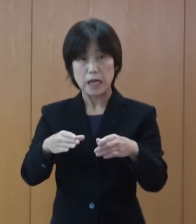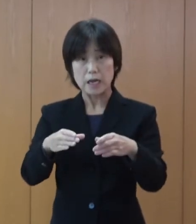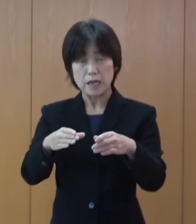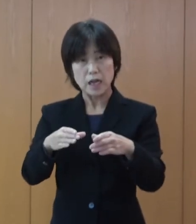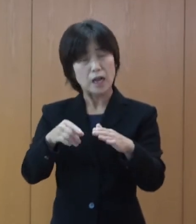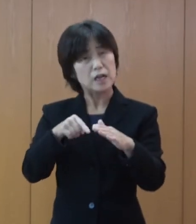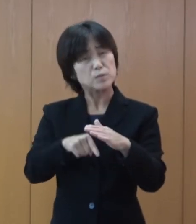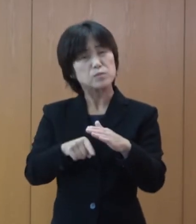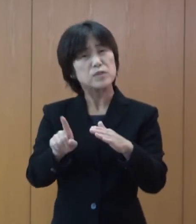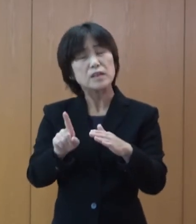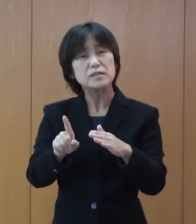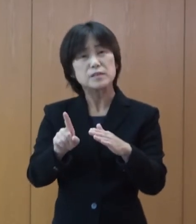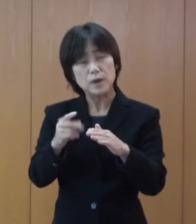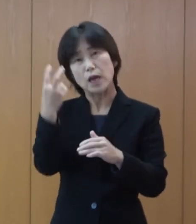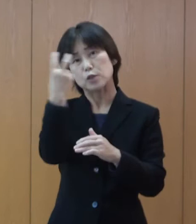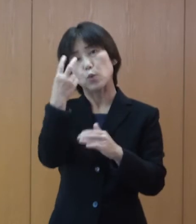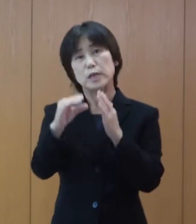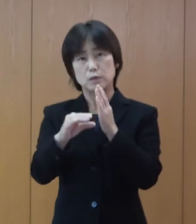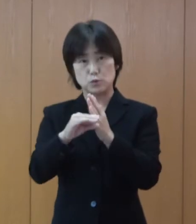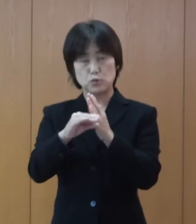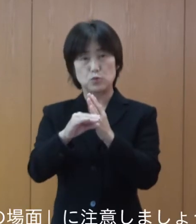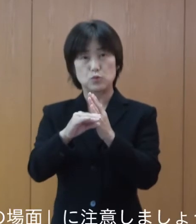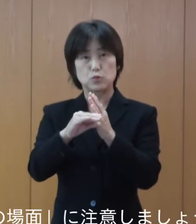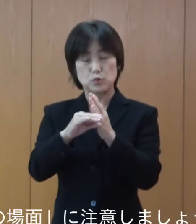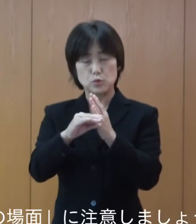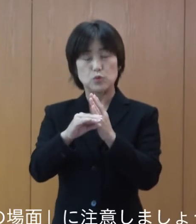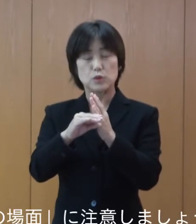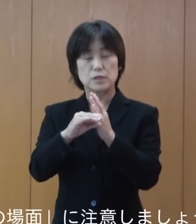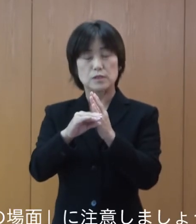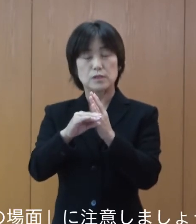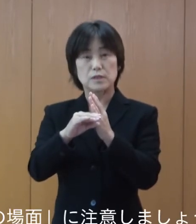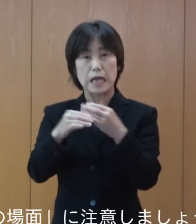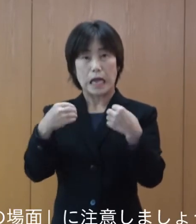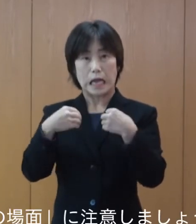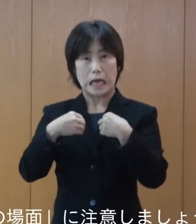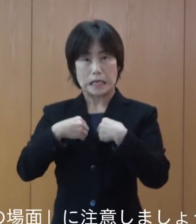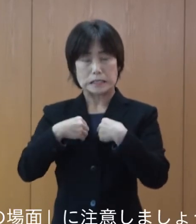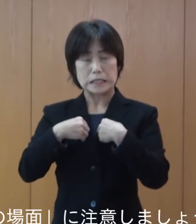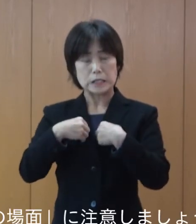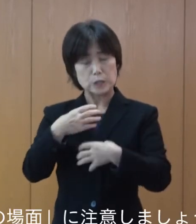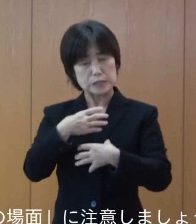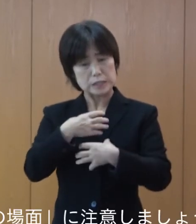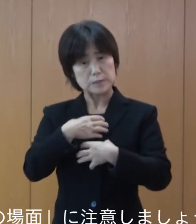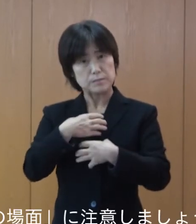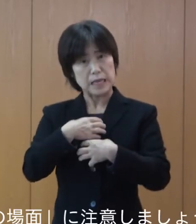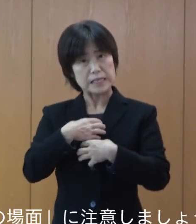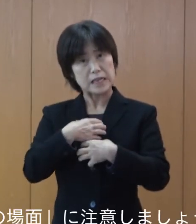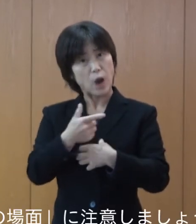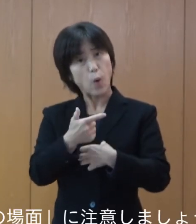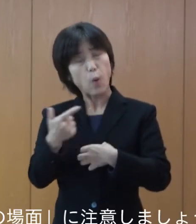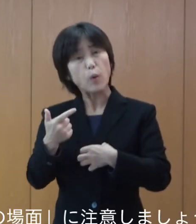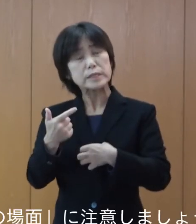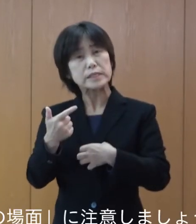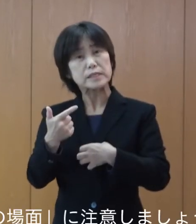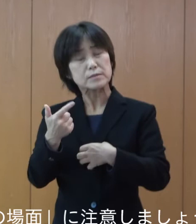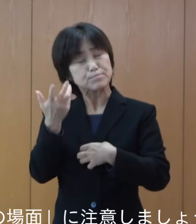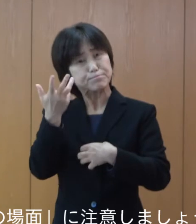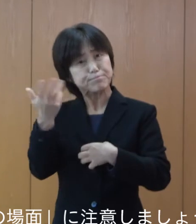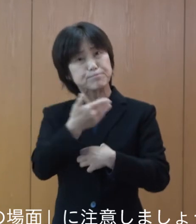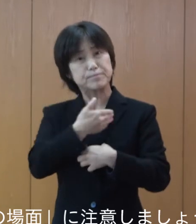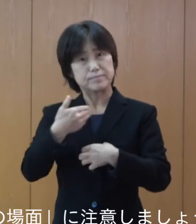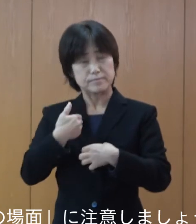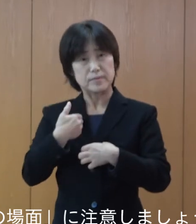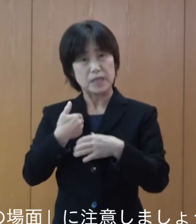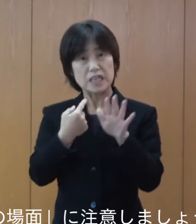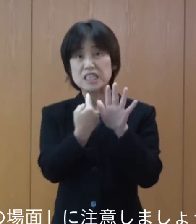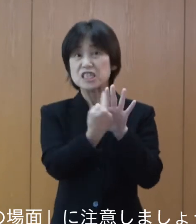因については調査中ですが、感染リスクが高まるとされる次の5つの場面